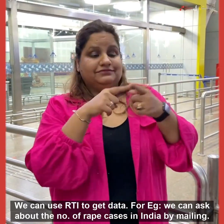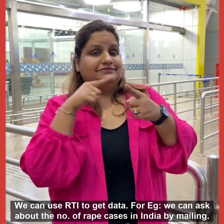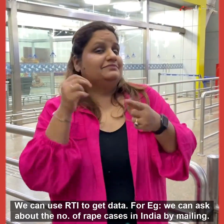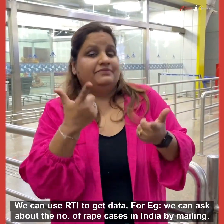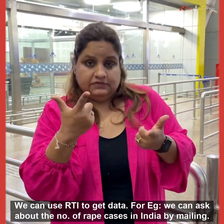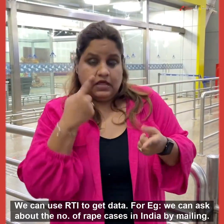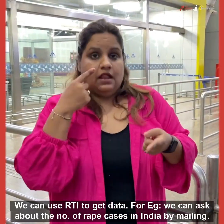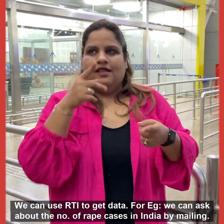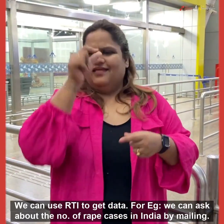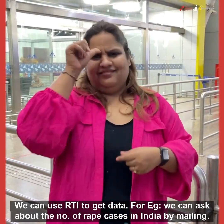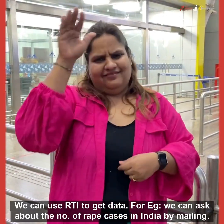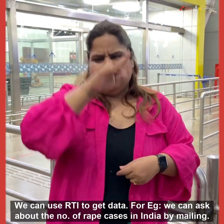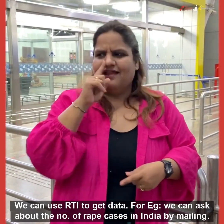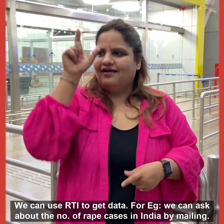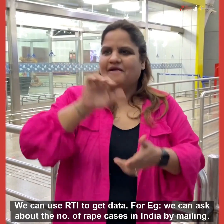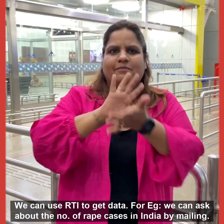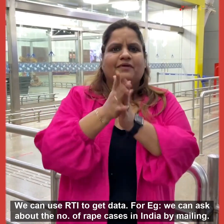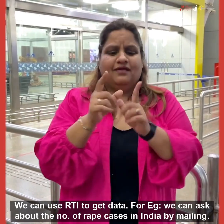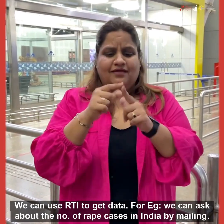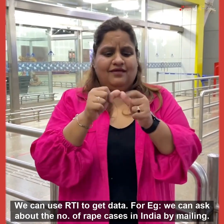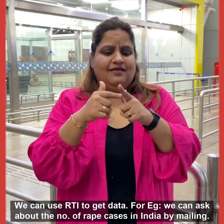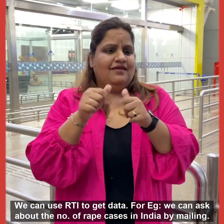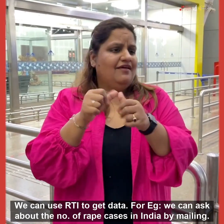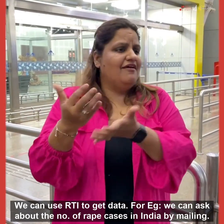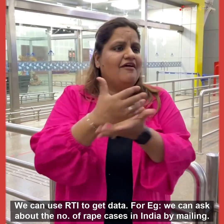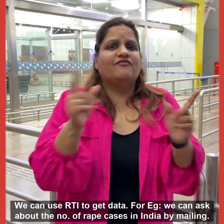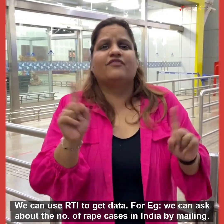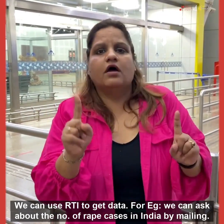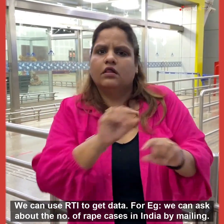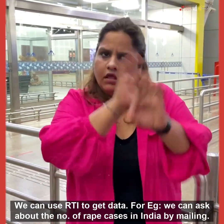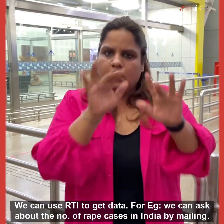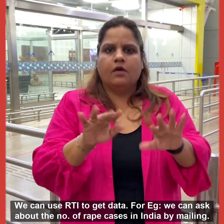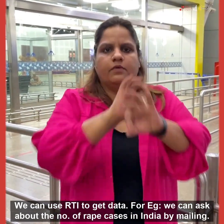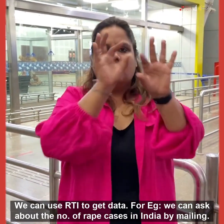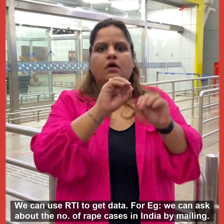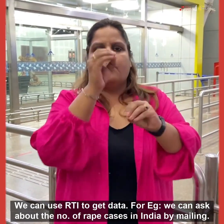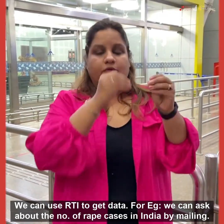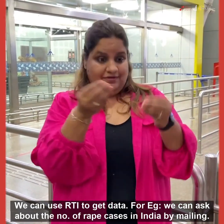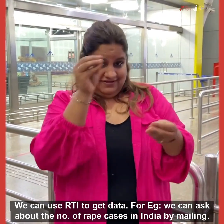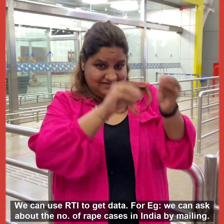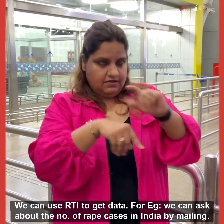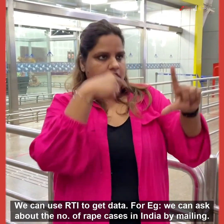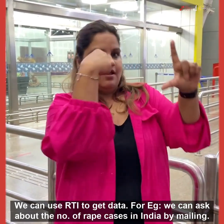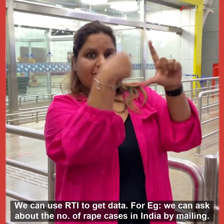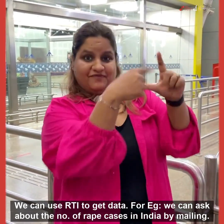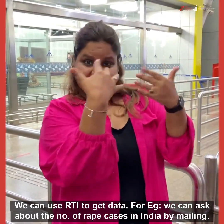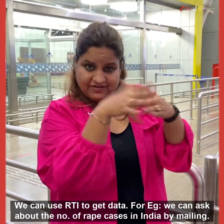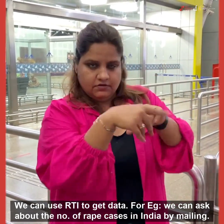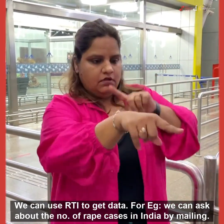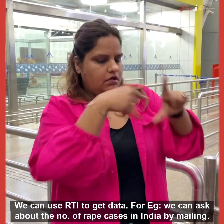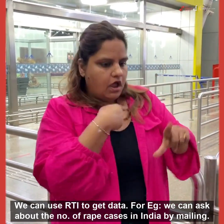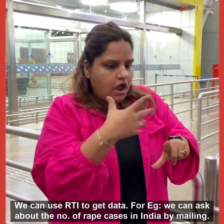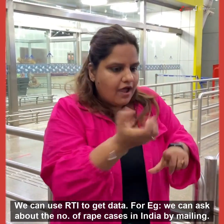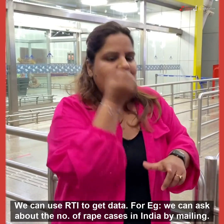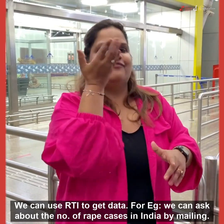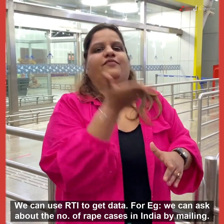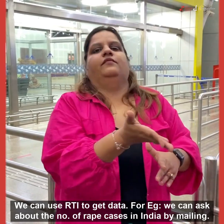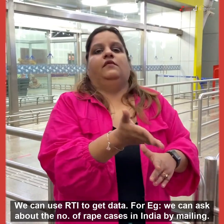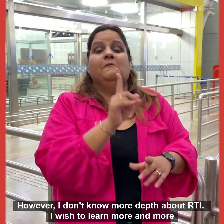लेकिन सुदामनी जी मुझे बताया कि नहीं, आरटीआई का मतलब है जब आपको डाटा चाहिए, जैसे कि कितने इंडिया में ऐसे बलात्कार हुए हैं उसके